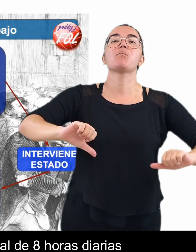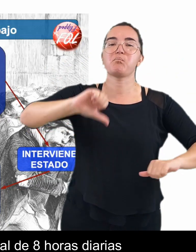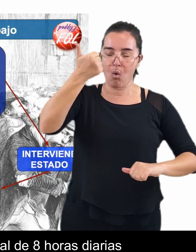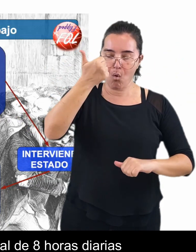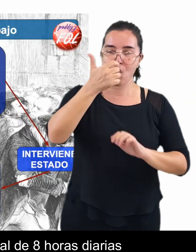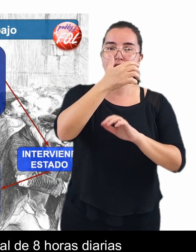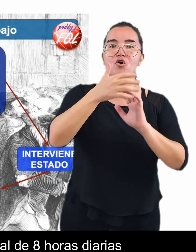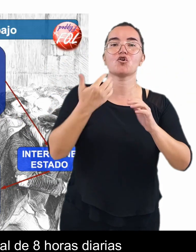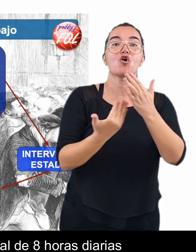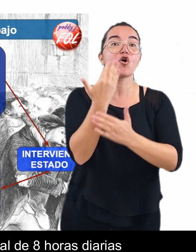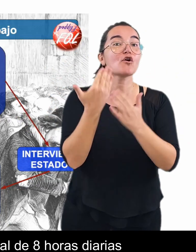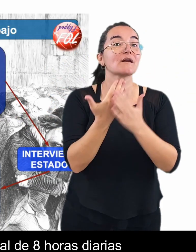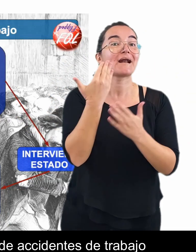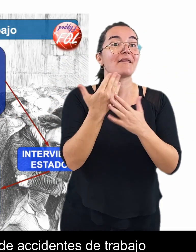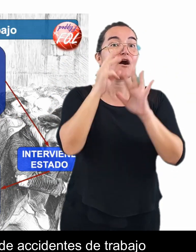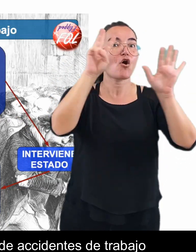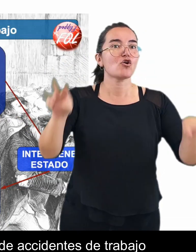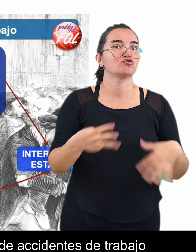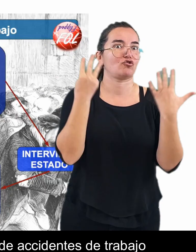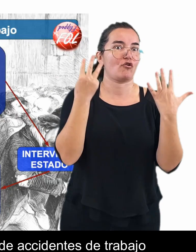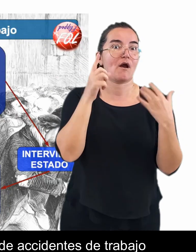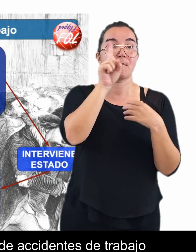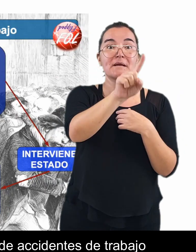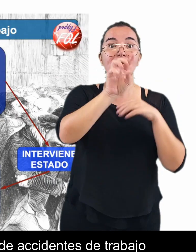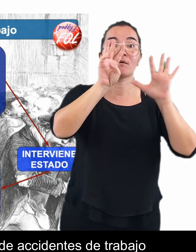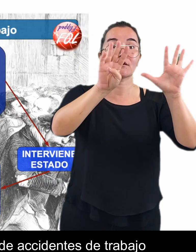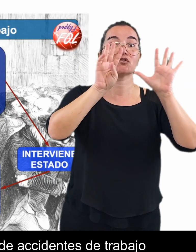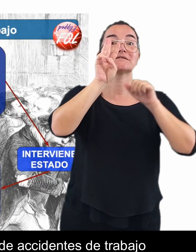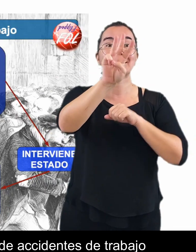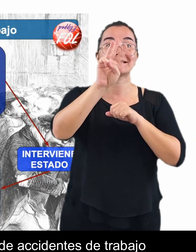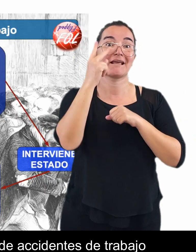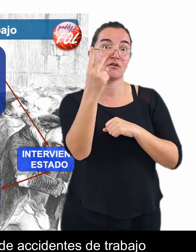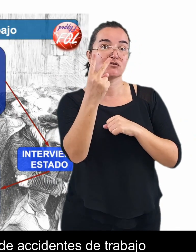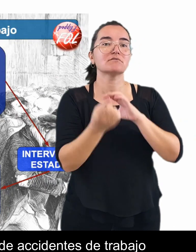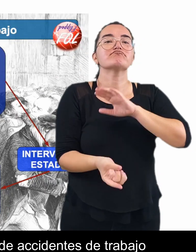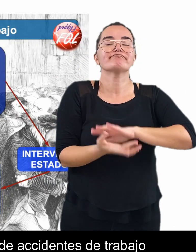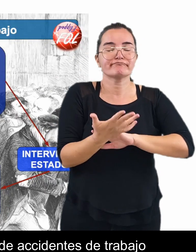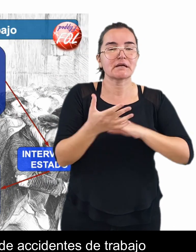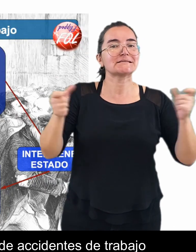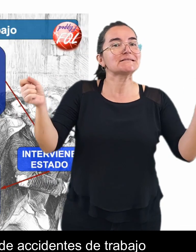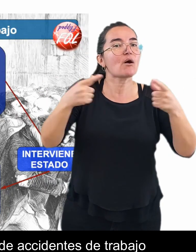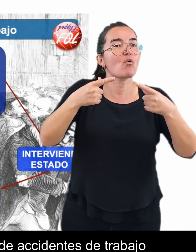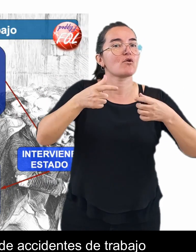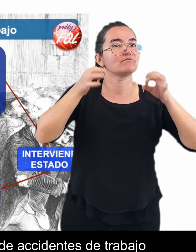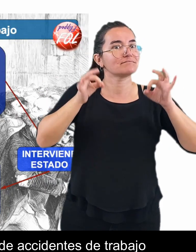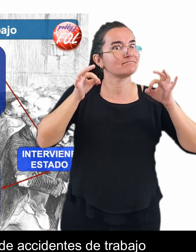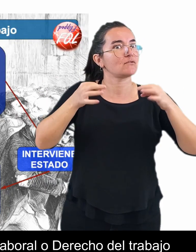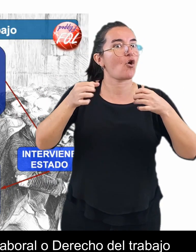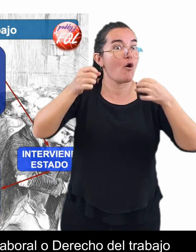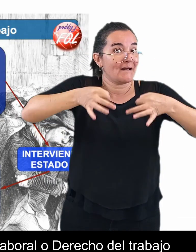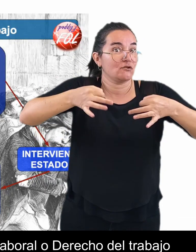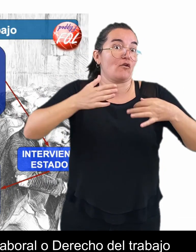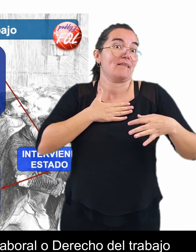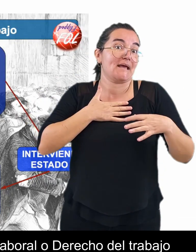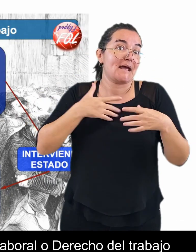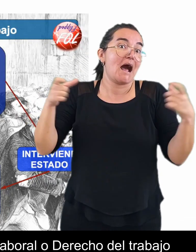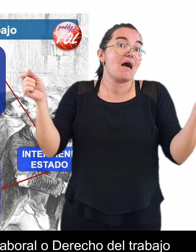jornada laboral de 8 horas diarias, o en 1932 se crea el seguro obligatorio de accidentes de trabajo,